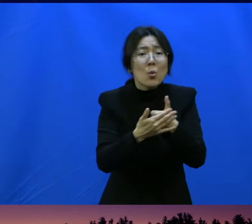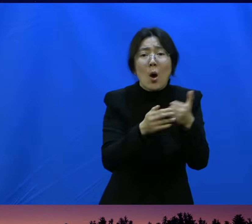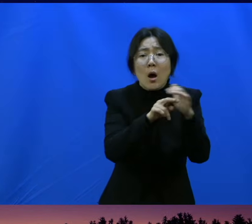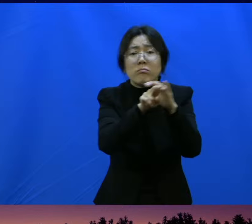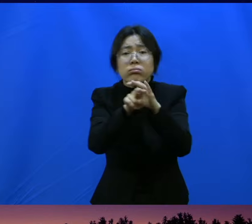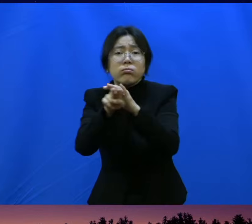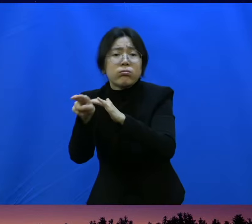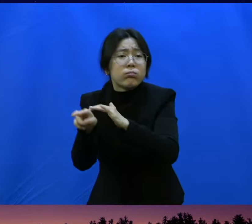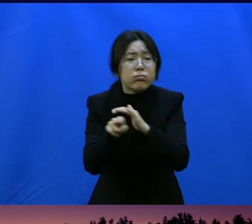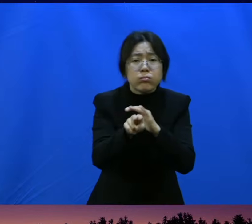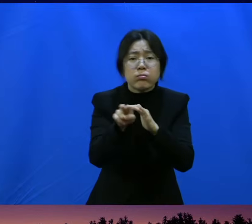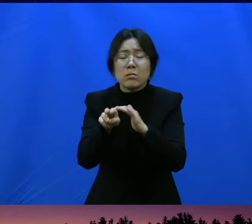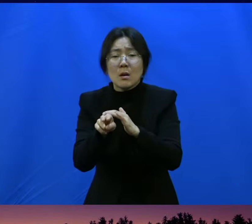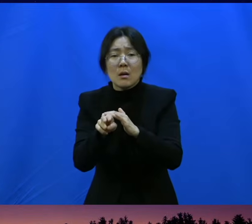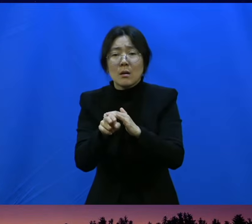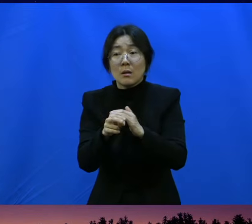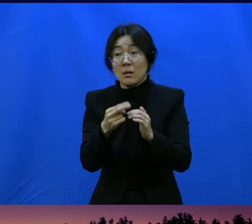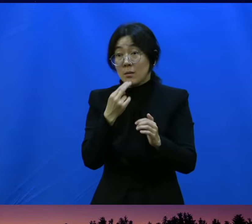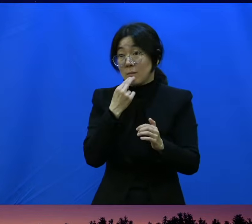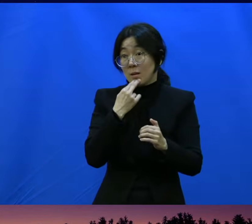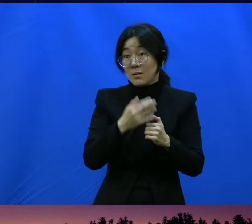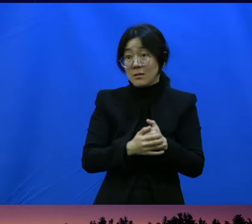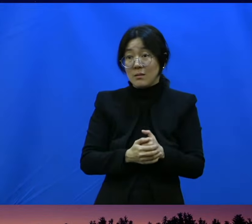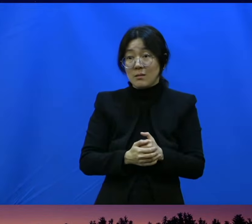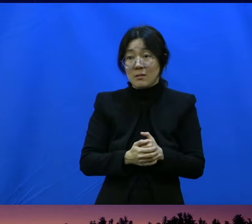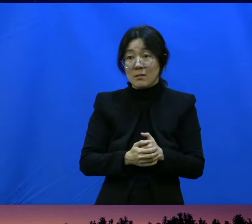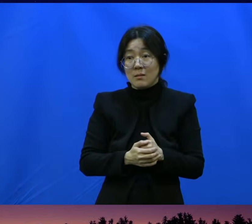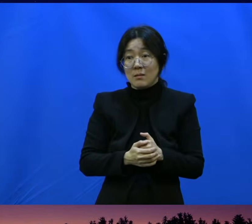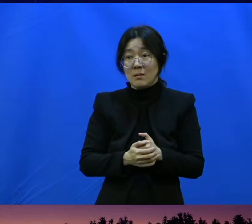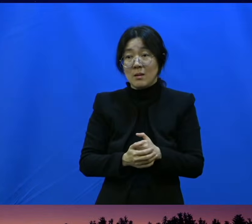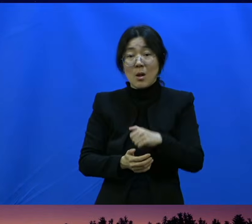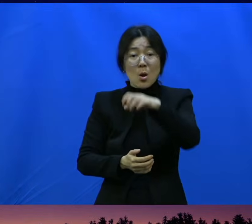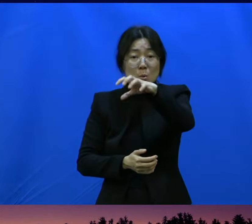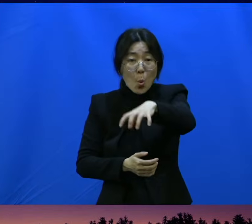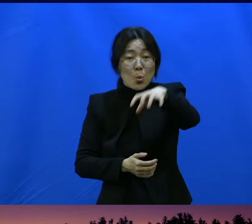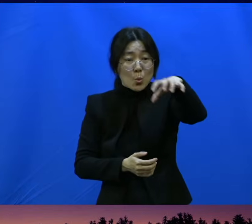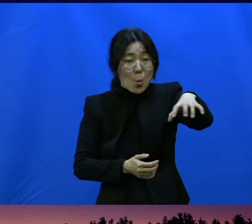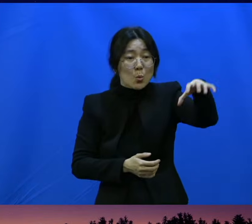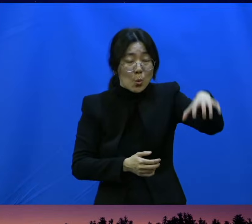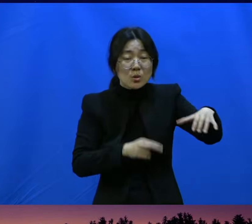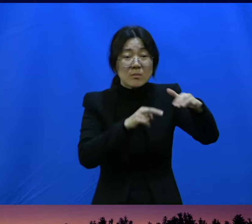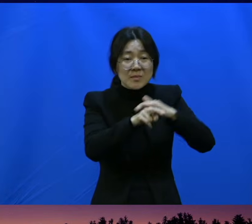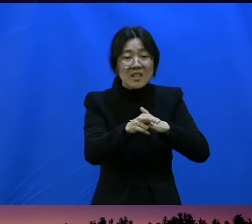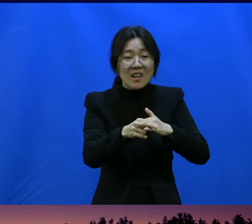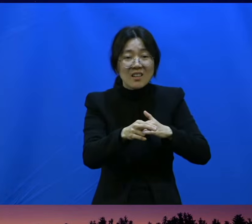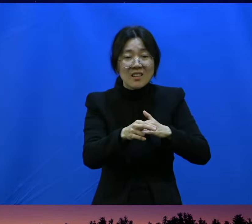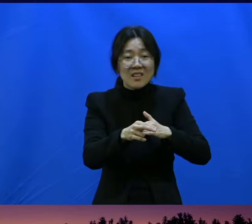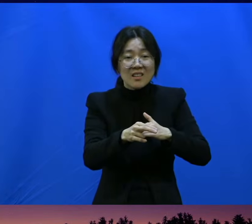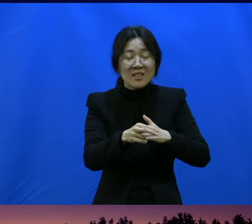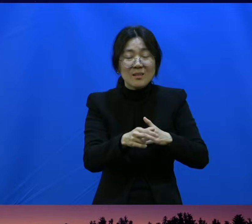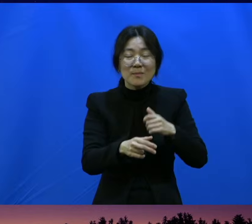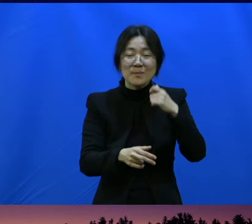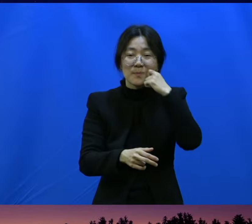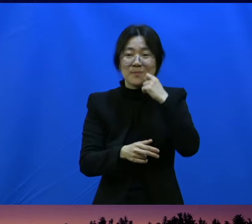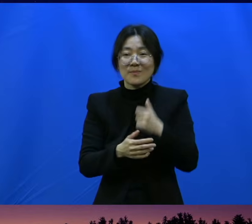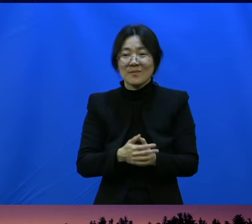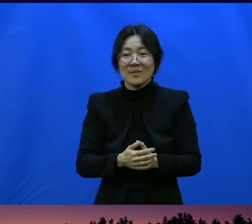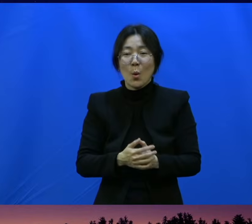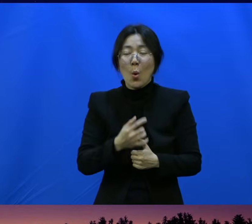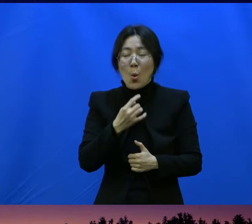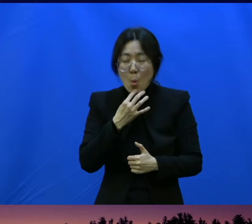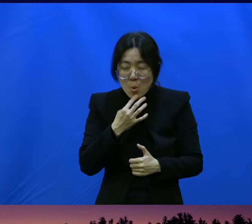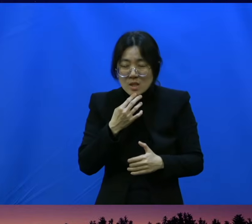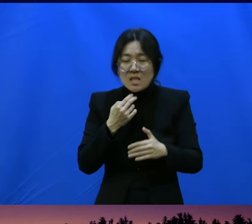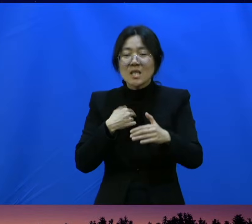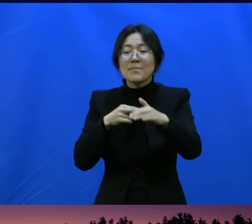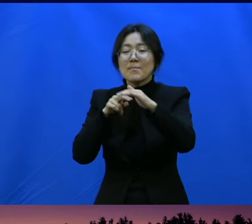없었어요. 근데 그가 진정한 피난처는 어디에서 만나요? 하나님을 만나는 거예요. 그때 갇힌 삶에서